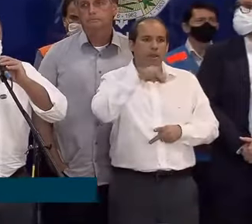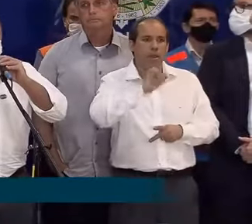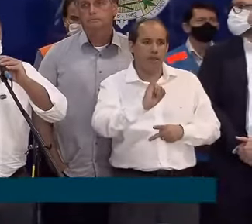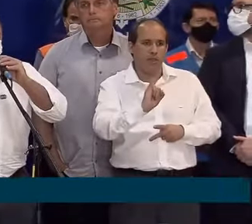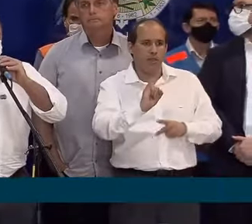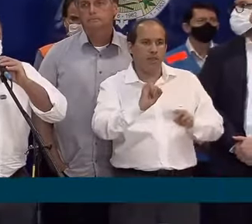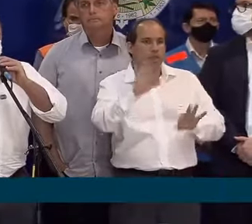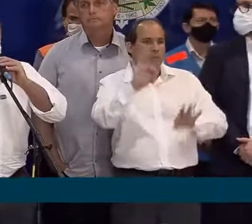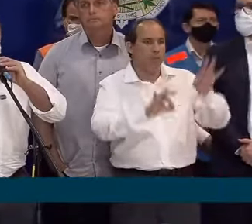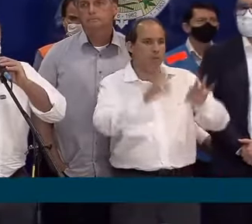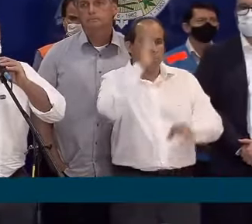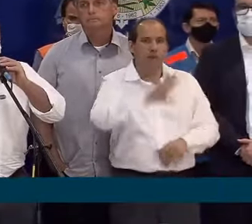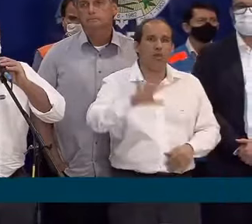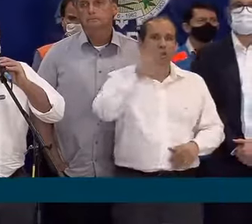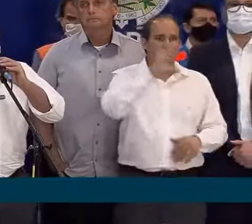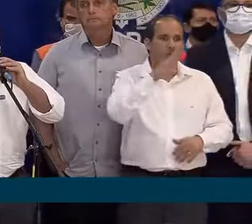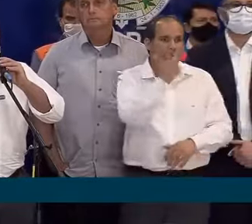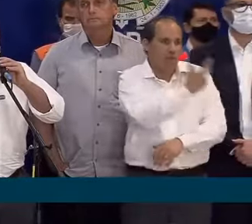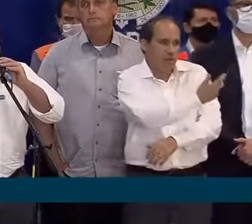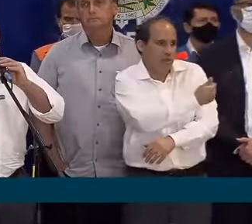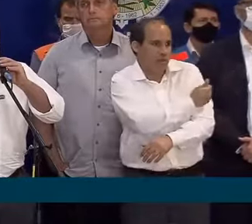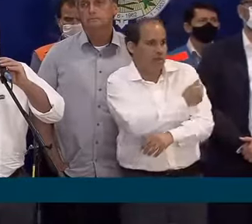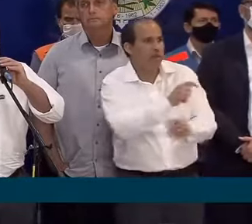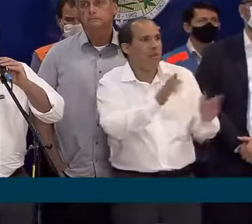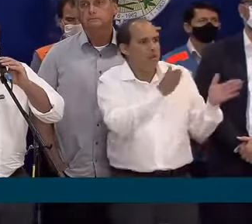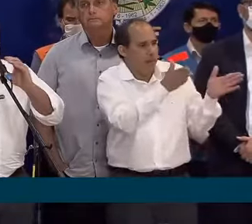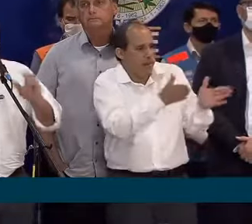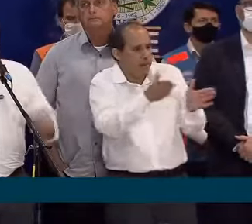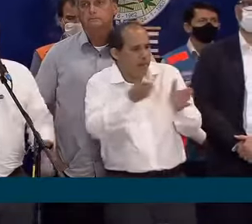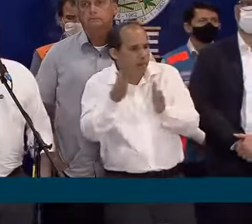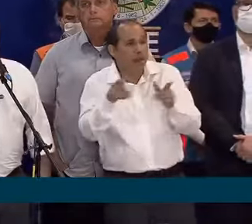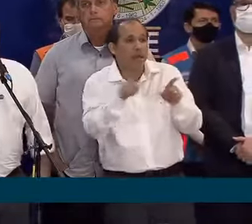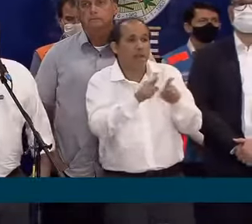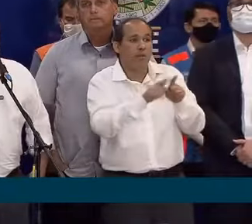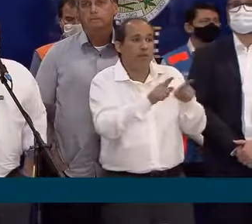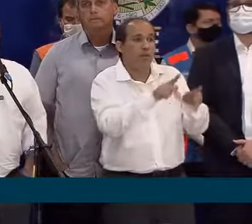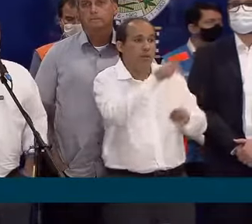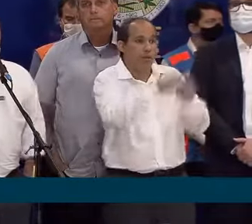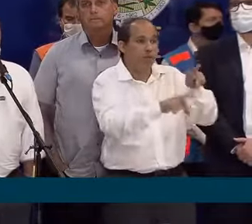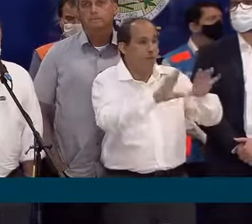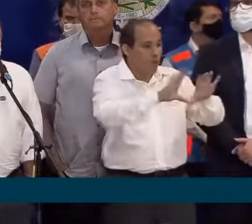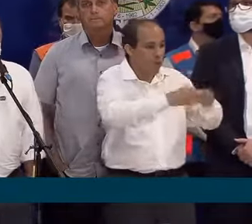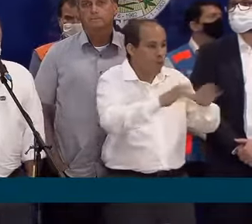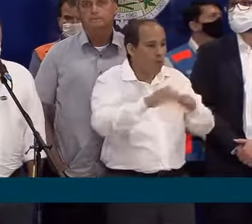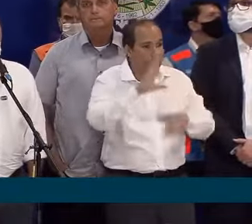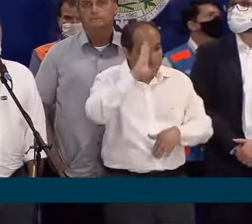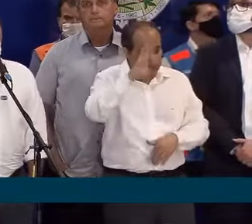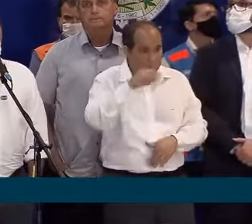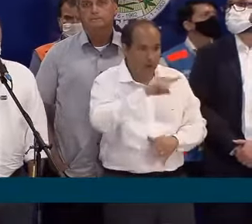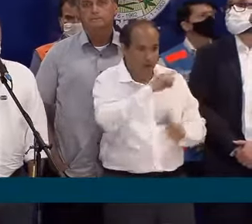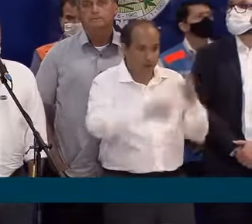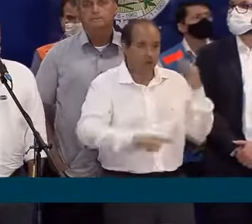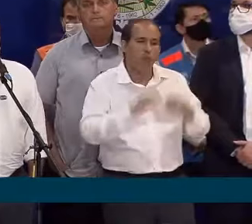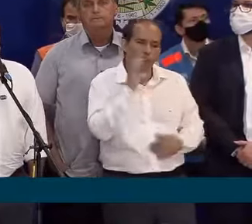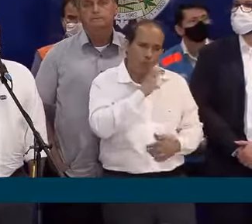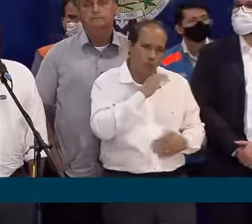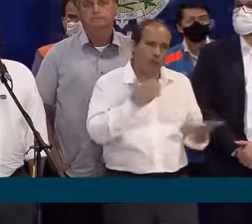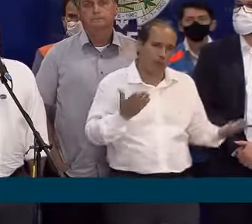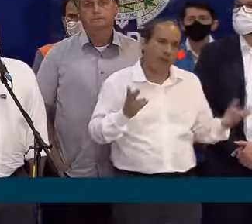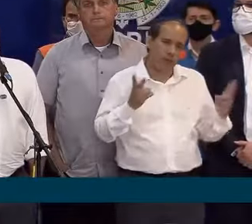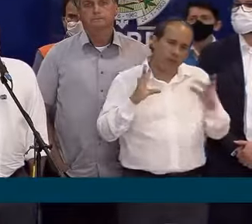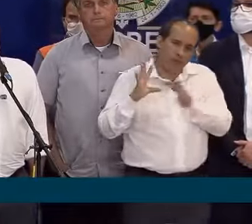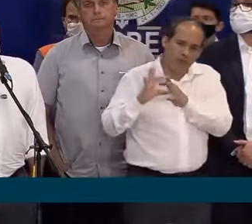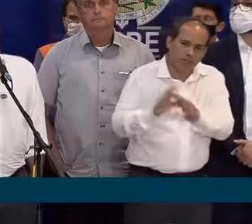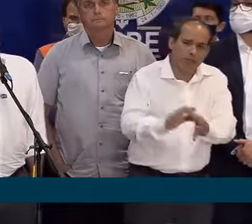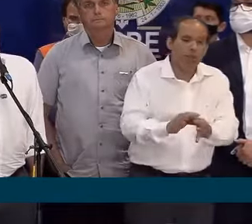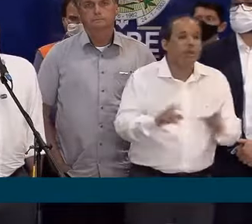têm que seguir a sequência da fase e das populações, os grupos mais prioritários. É assim que funciona.